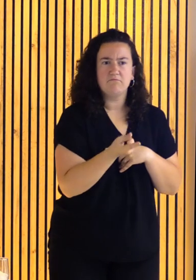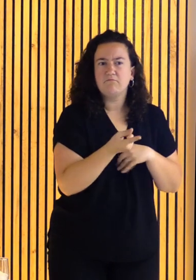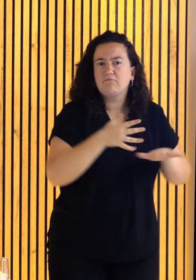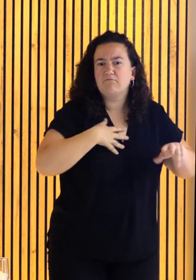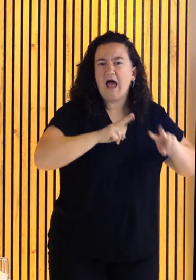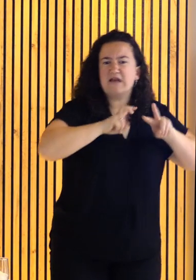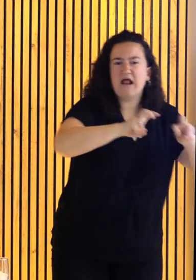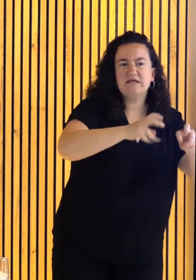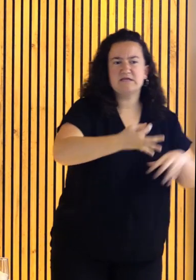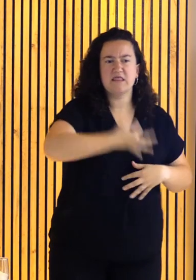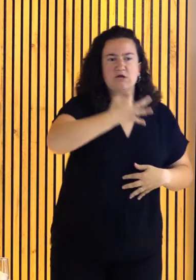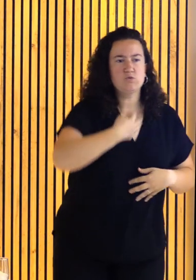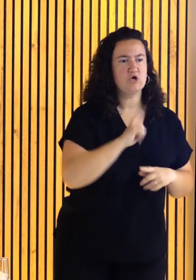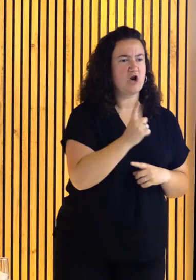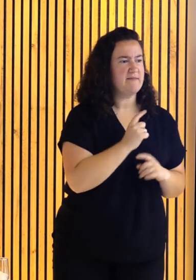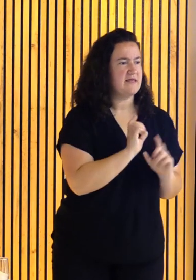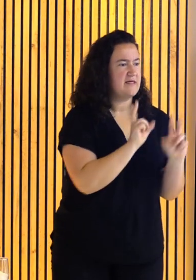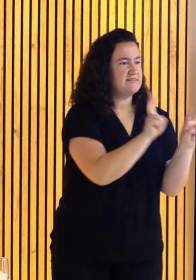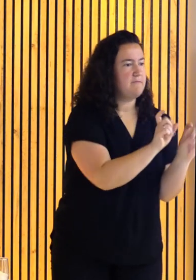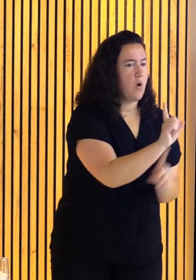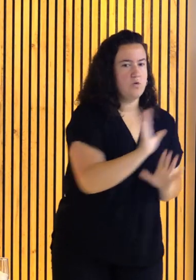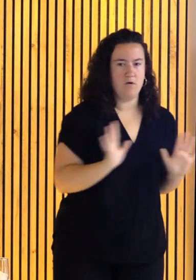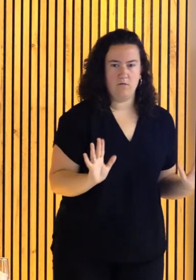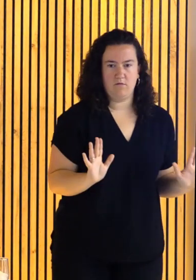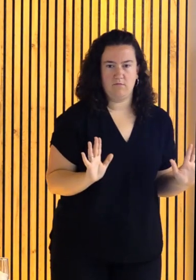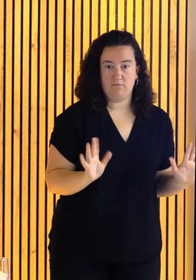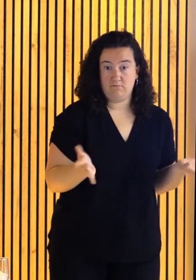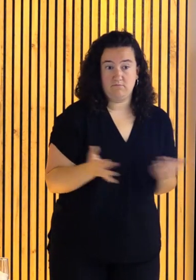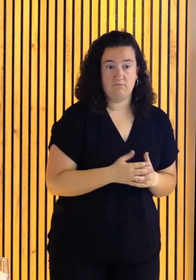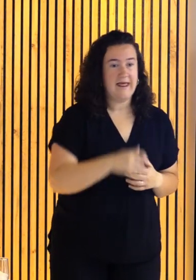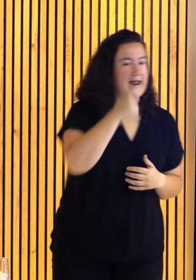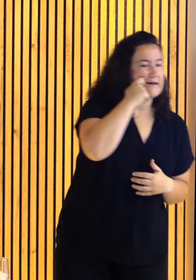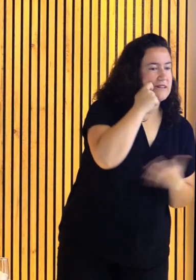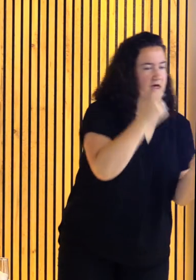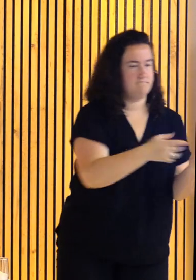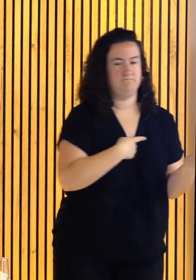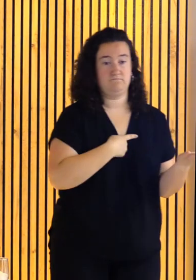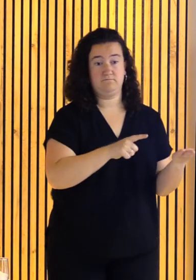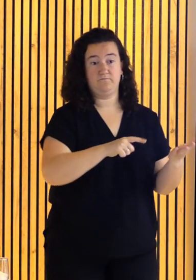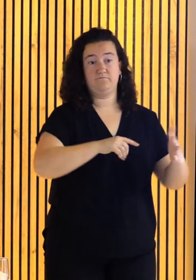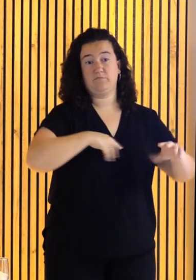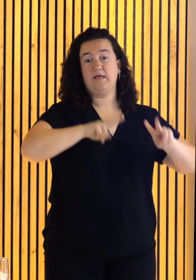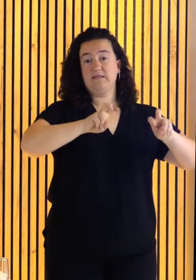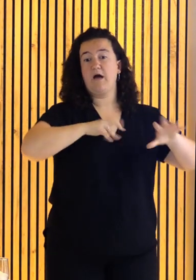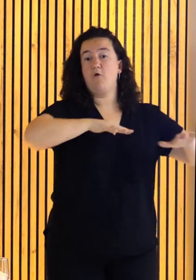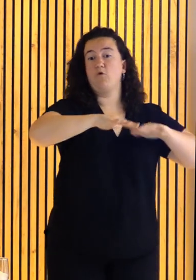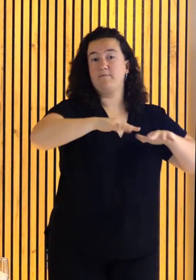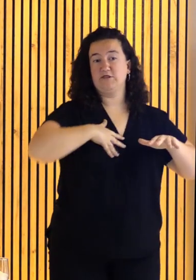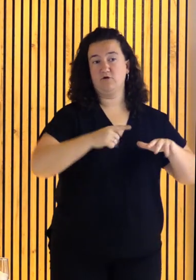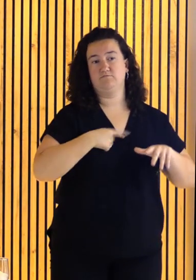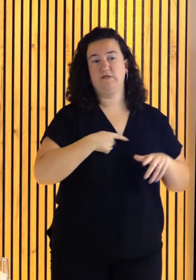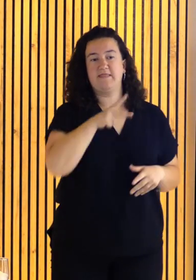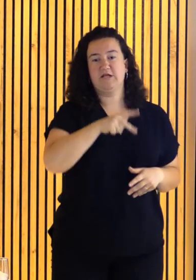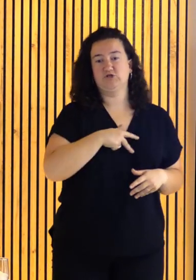bere analisia eta bere diskurtsoa. Arraza, hiritar eskubideen aldeko mugimenduan, generoa feminismoaren